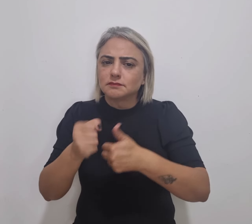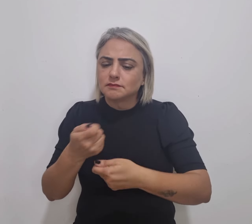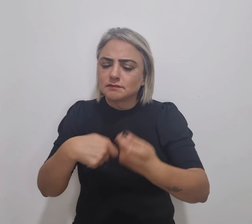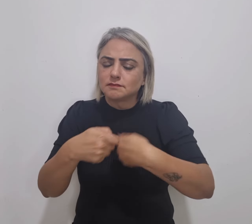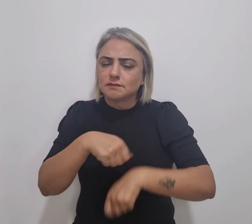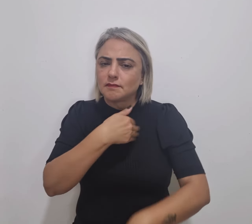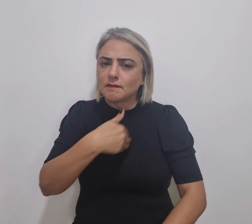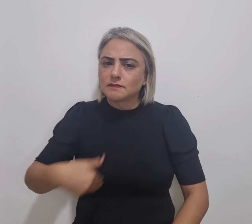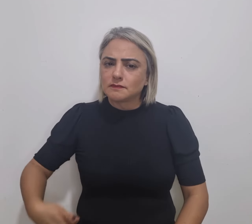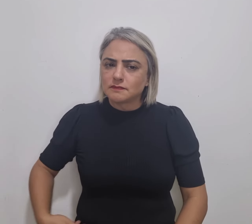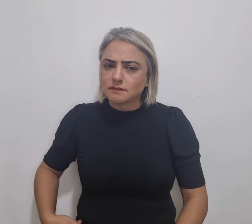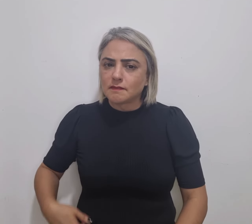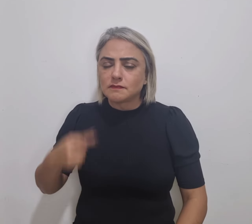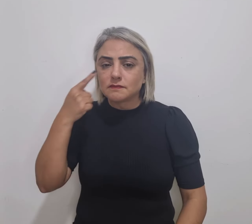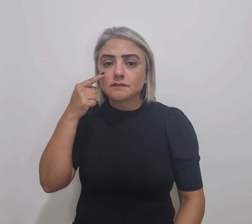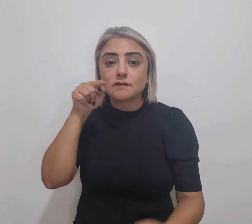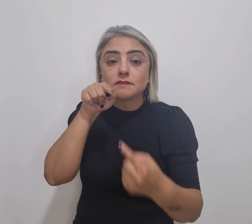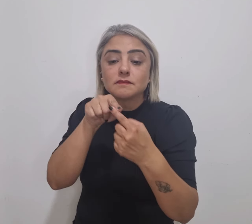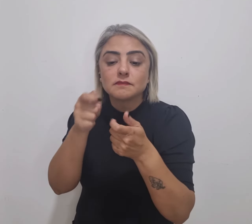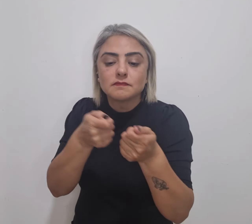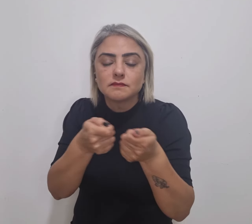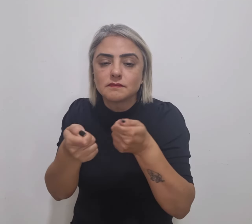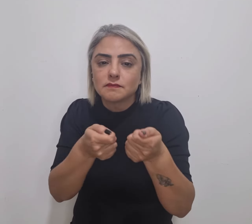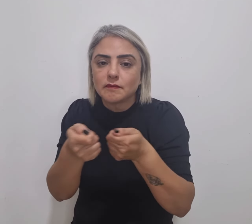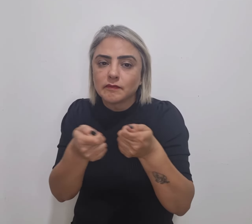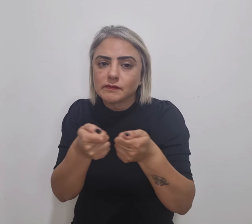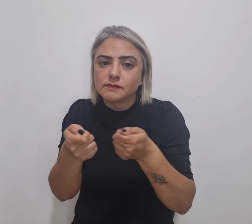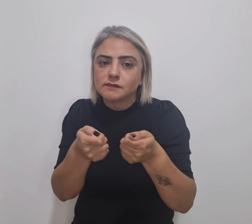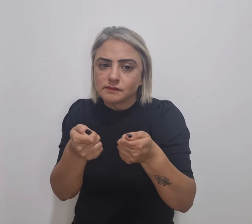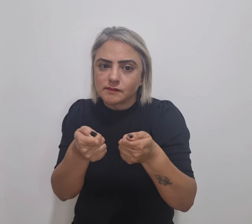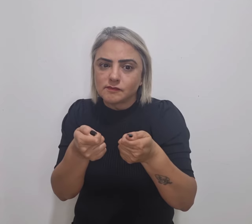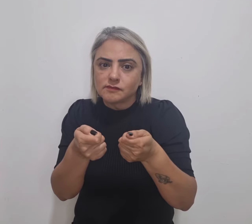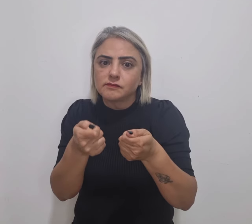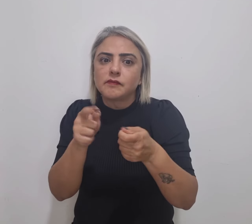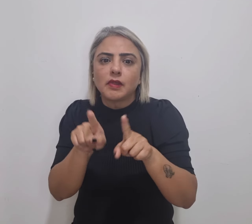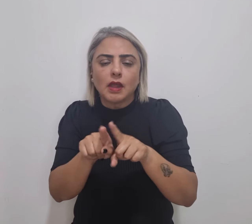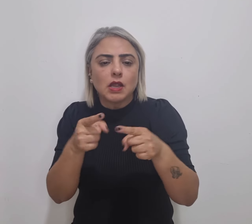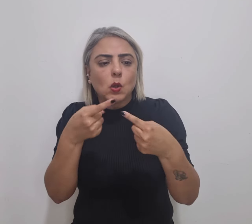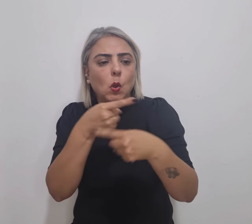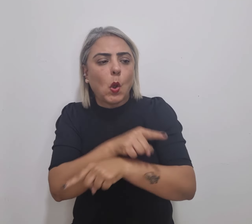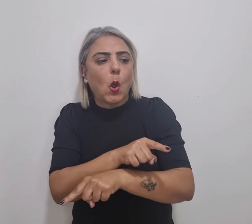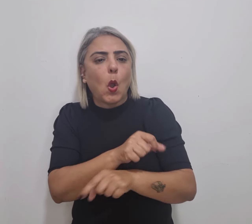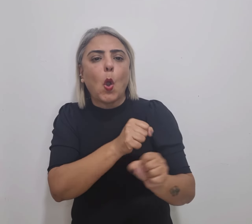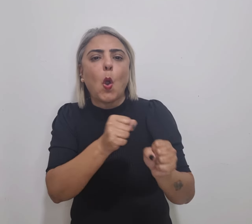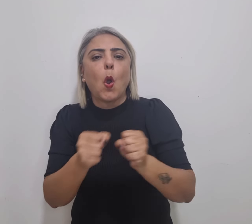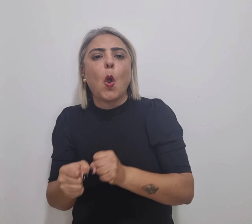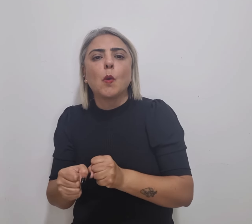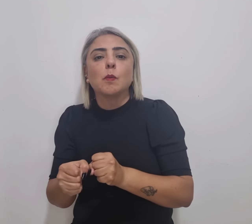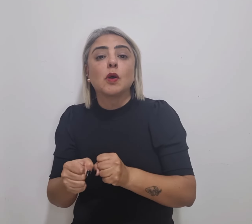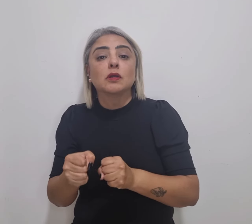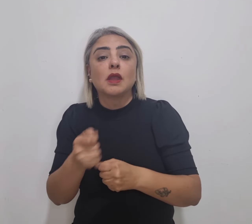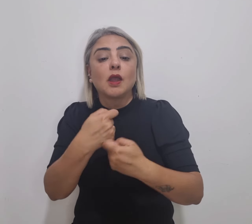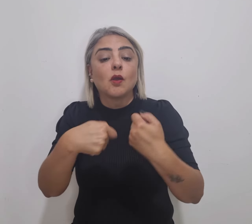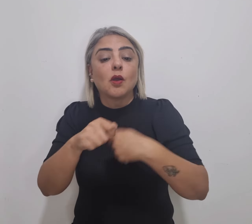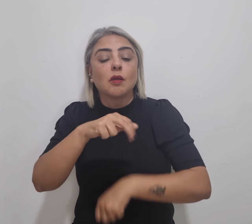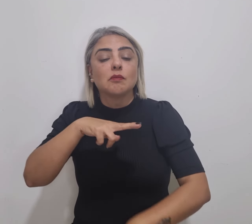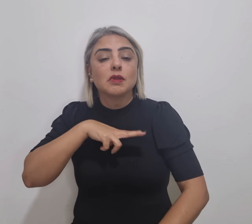público, visando controlar e se contrapor ao poder econômico privado. O fato